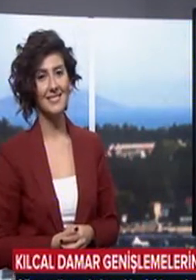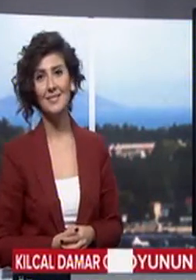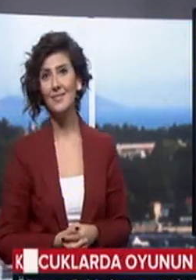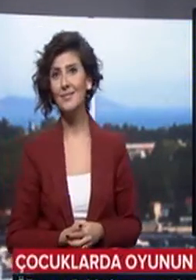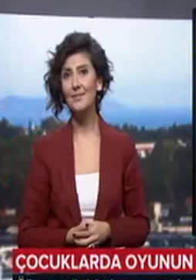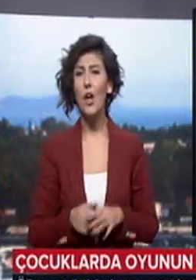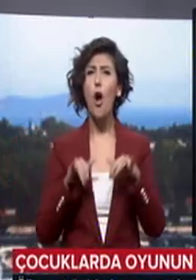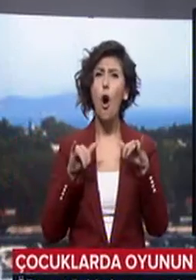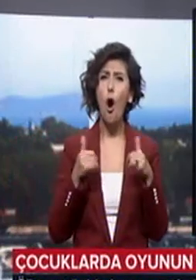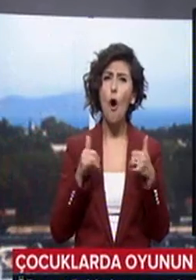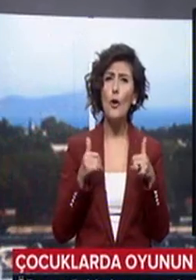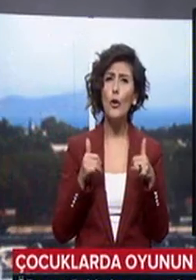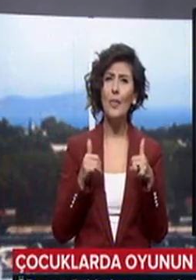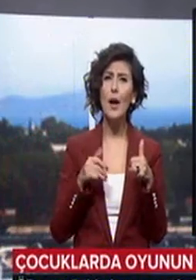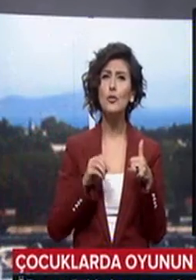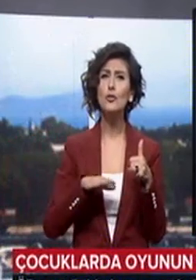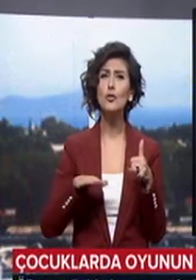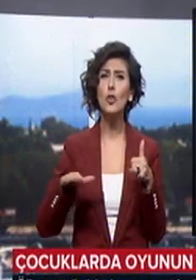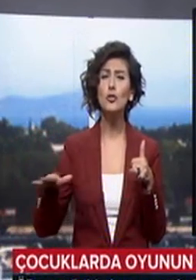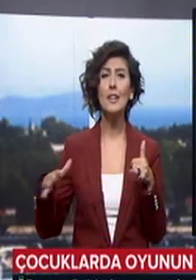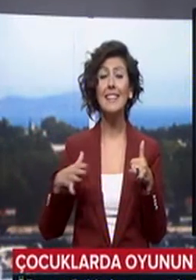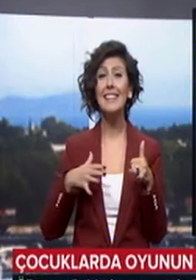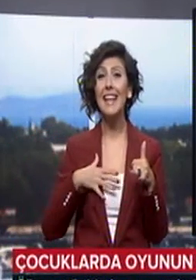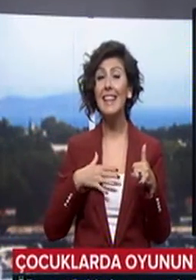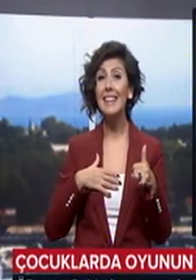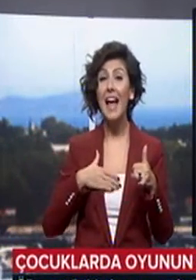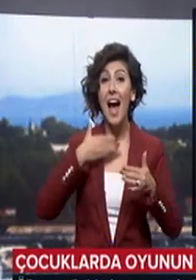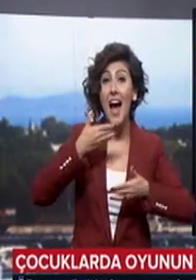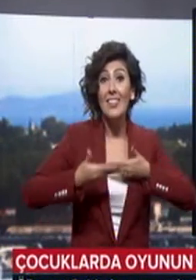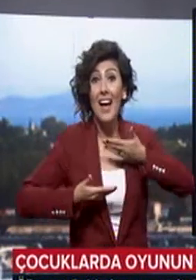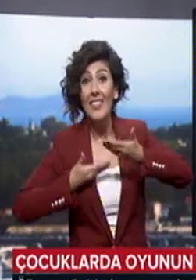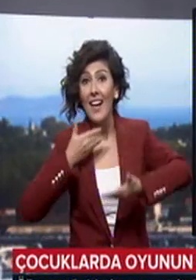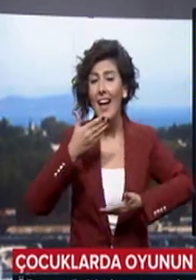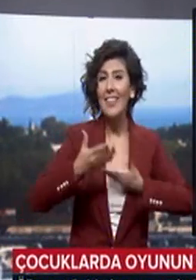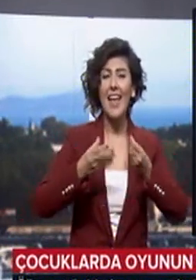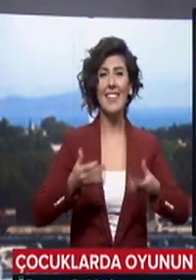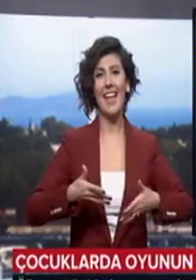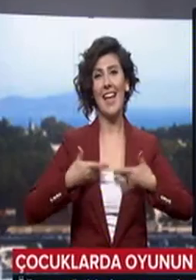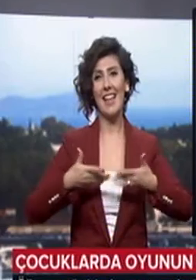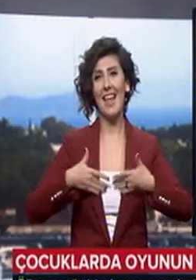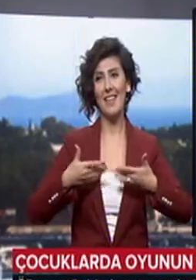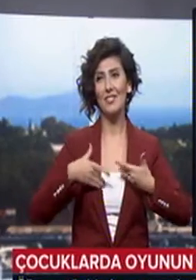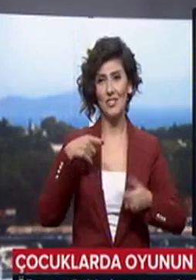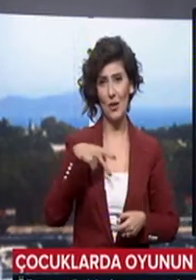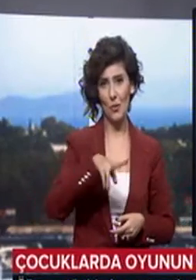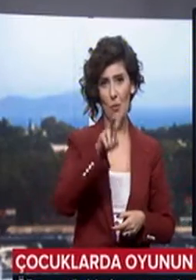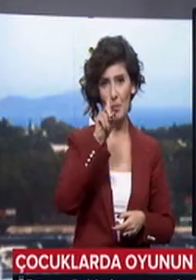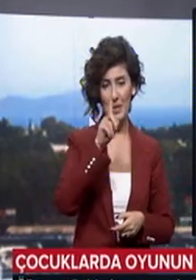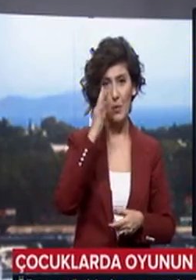oldu. Oyunlar... Çocukların kendilerini ifade etmelerinin en eğlenceli yollarından biri. Uzmanlar oyunun